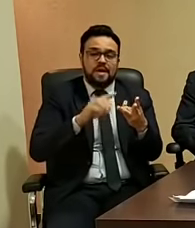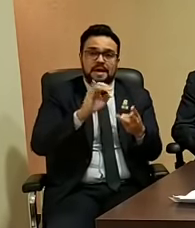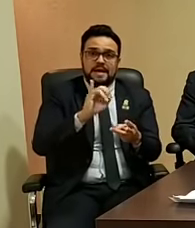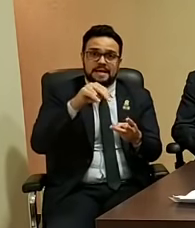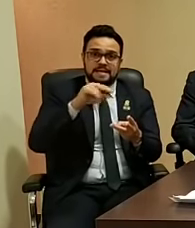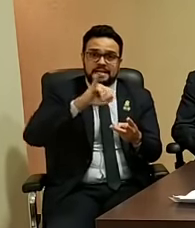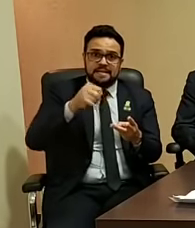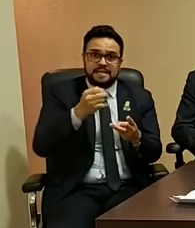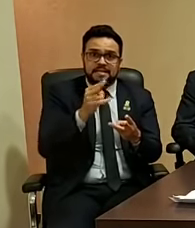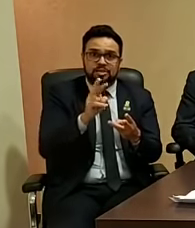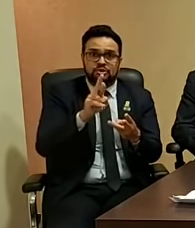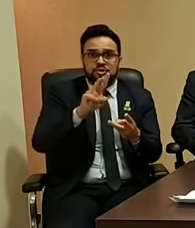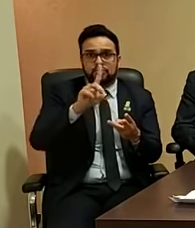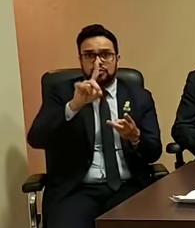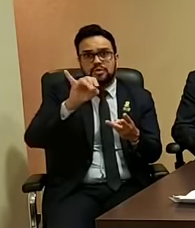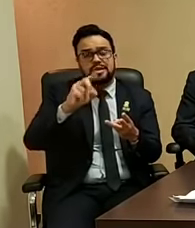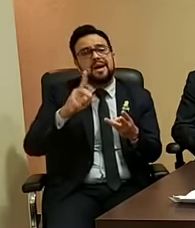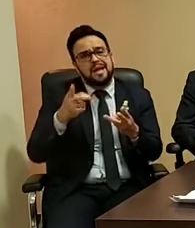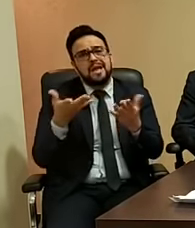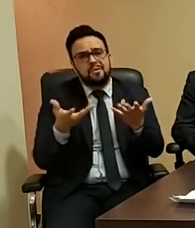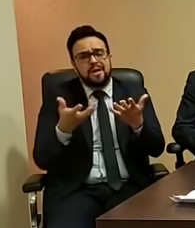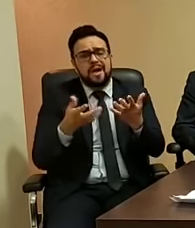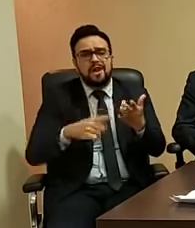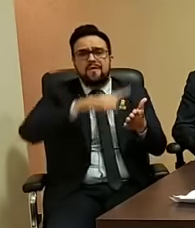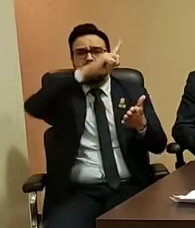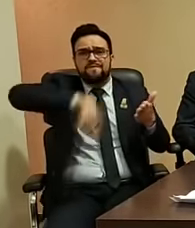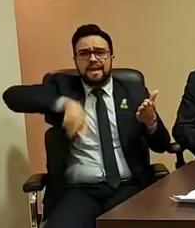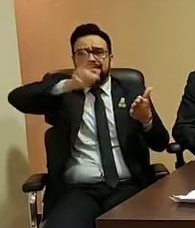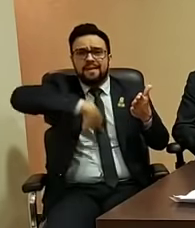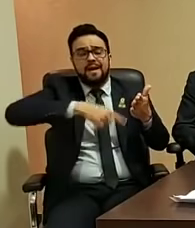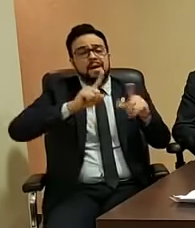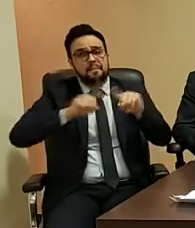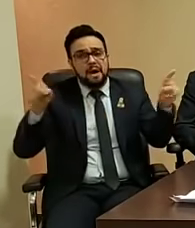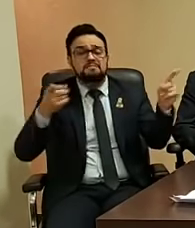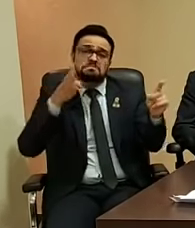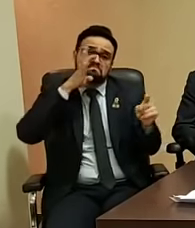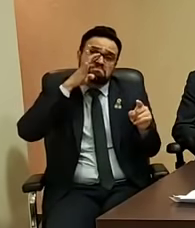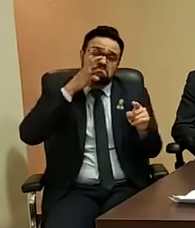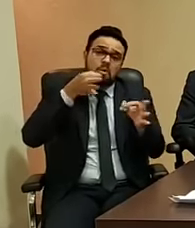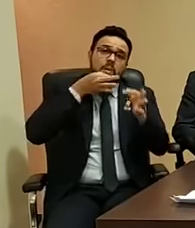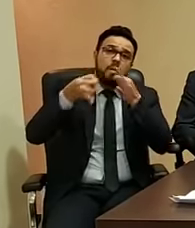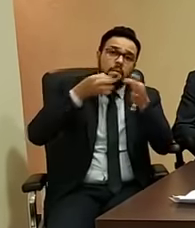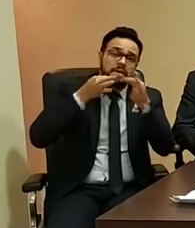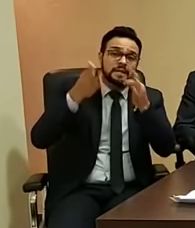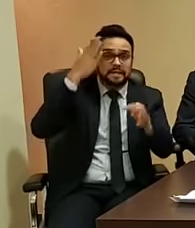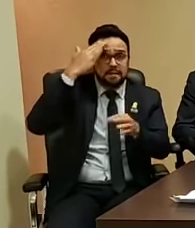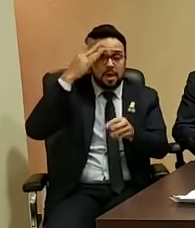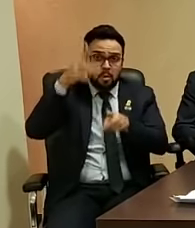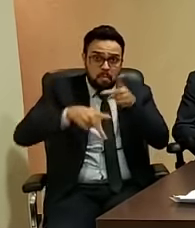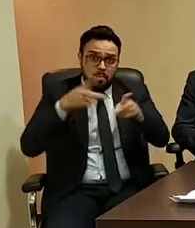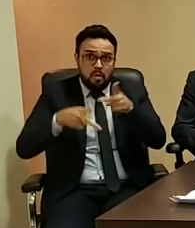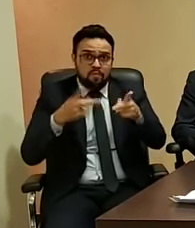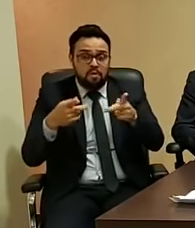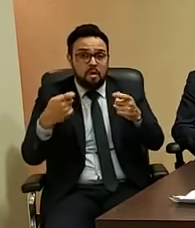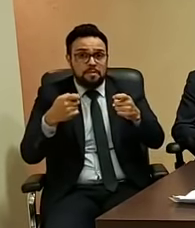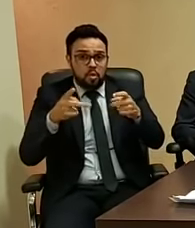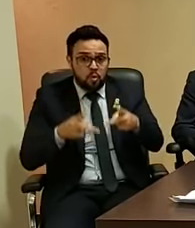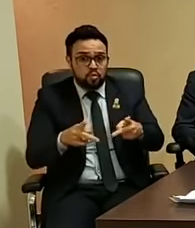Eu estou disposto a vetar isso aí, mas a gente vai acompanhar nos comentários aqui para ver o que o povo acha. Achar que eu devo